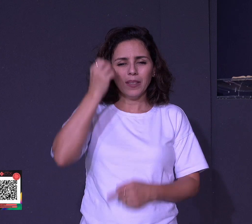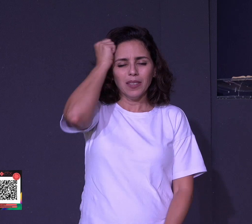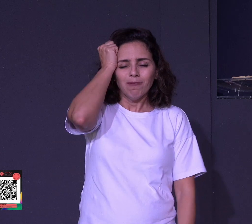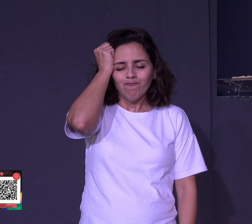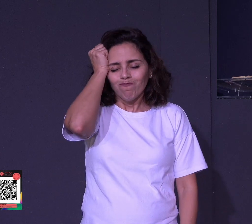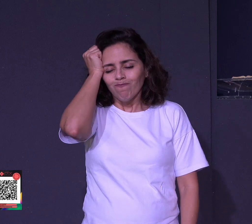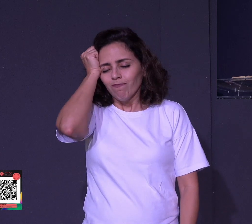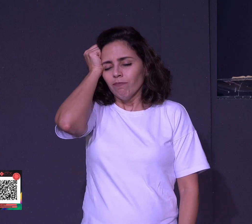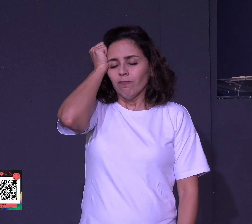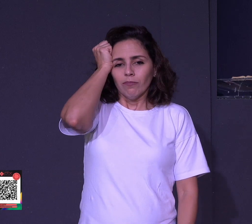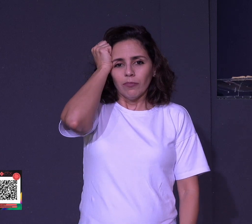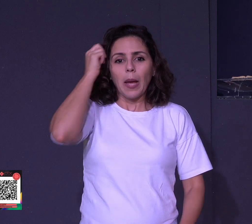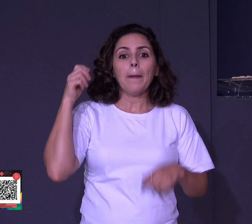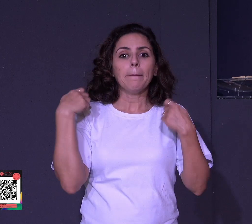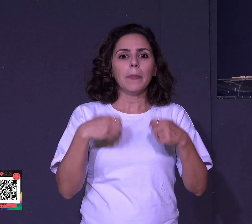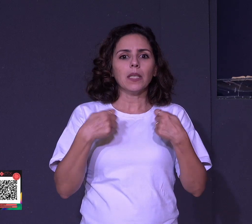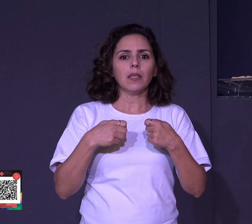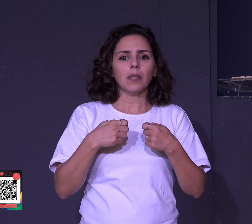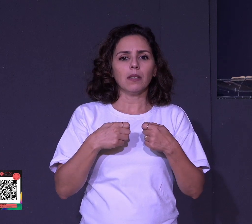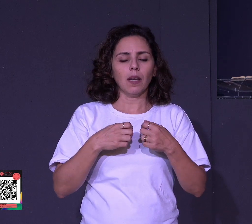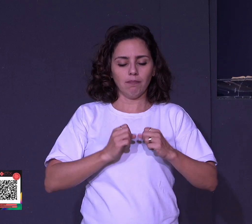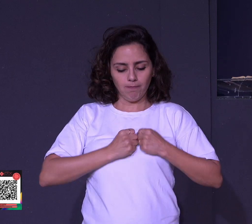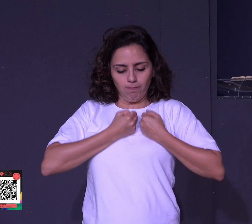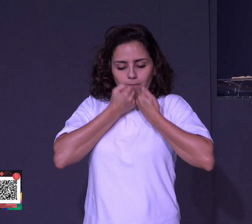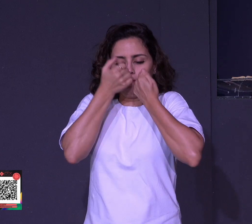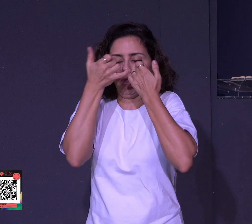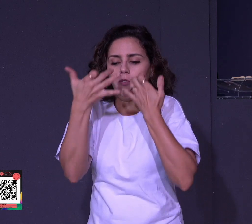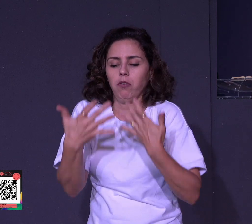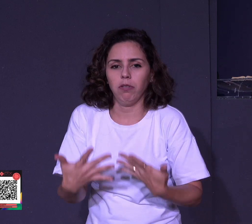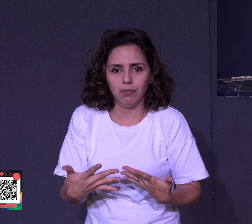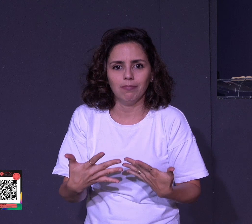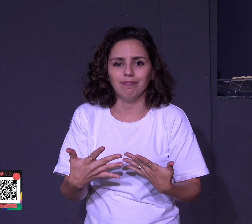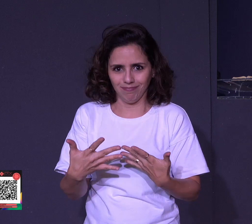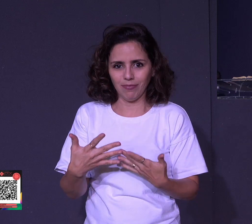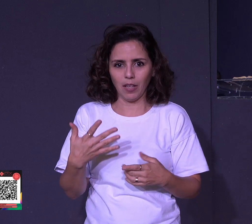Não faça isso para qualquer pessoa, não. Você pode arrumar problema para a sua vida.